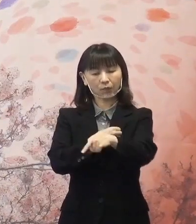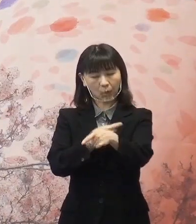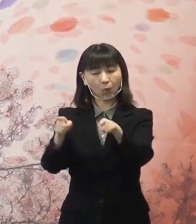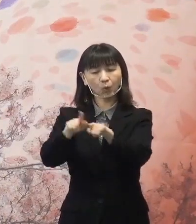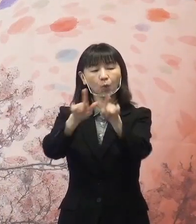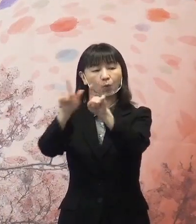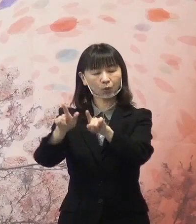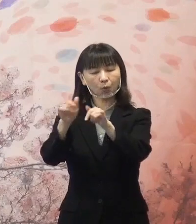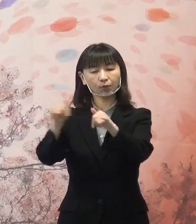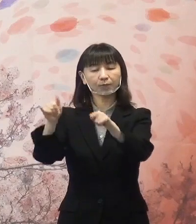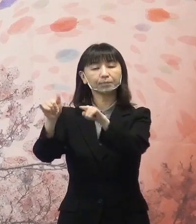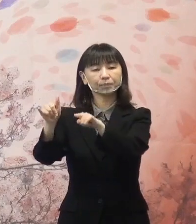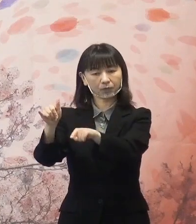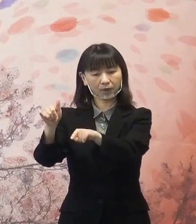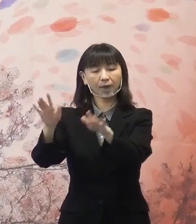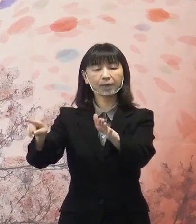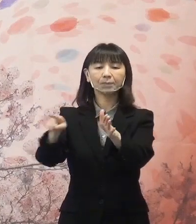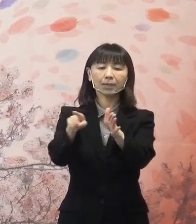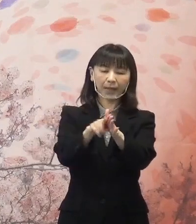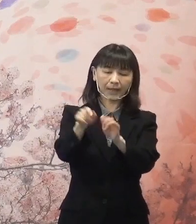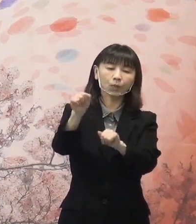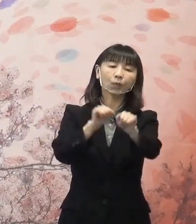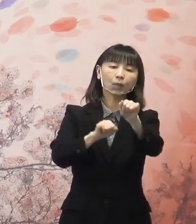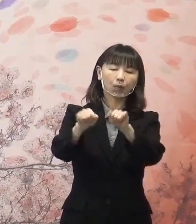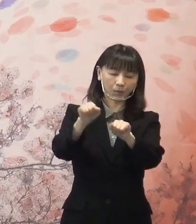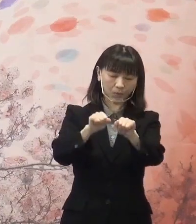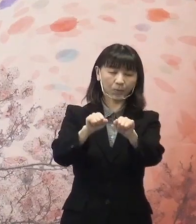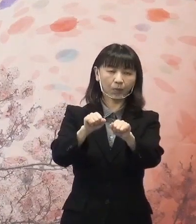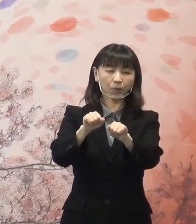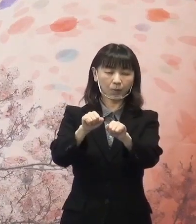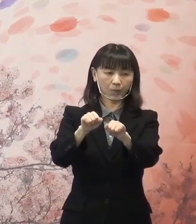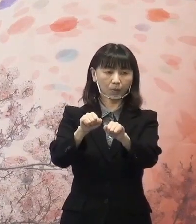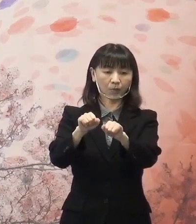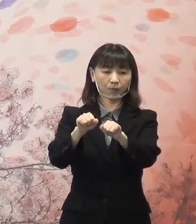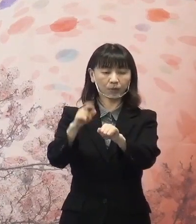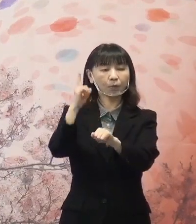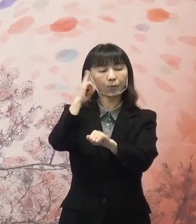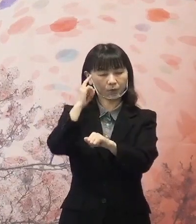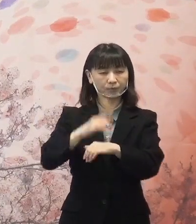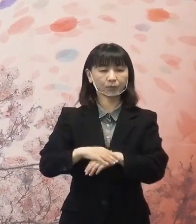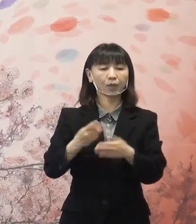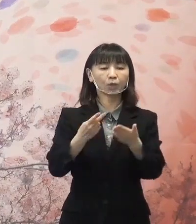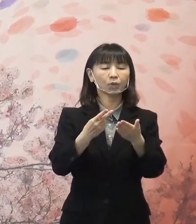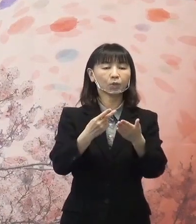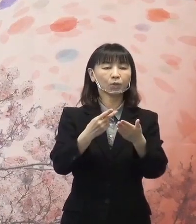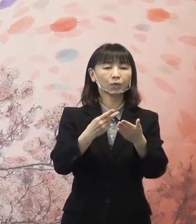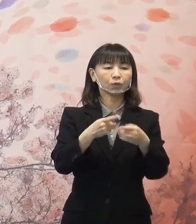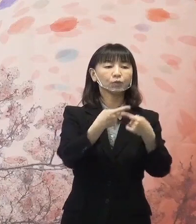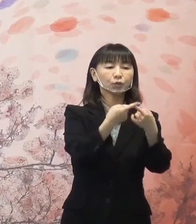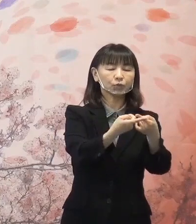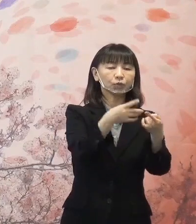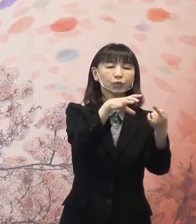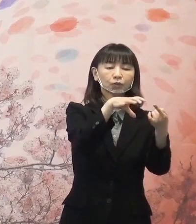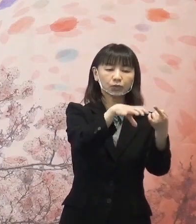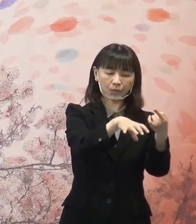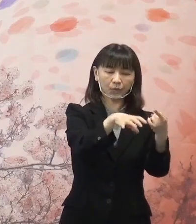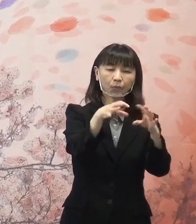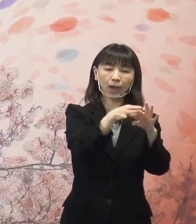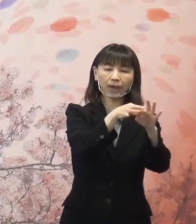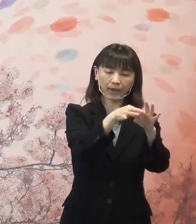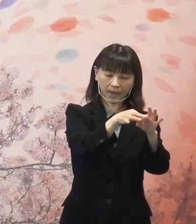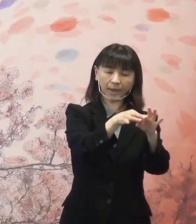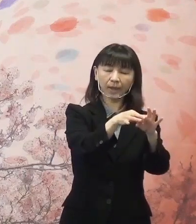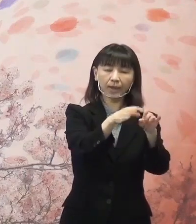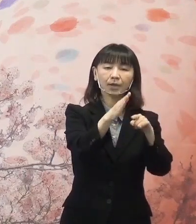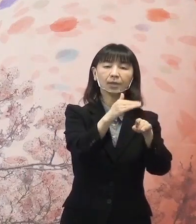人であるとか、それまでの行動ということになります。入所した方のいわゆる関係ということで調べていくというのは、おのず